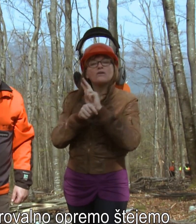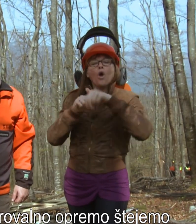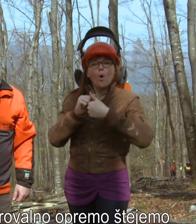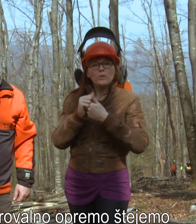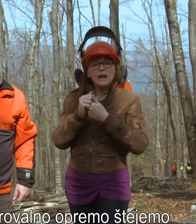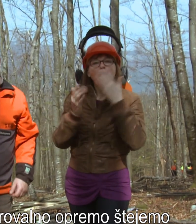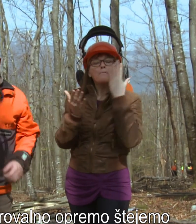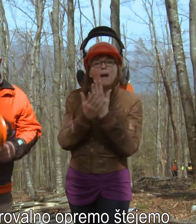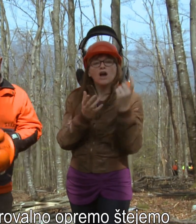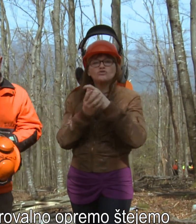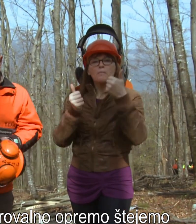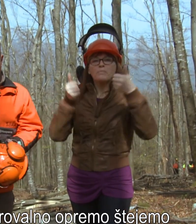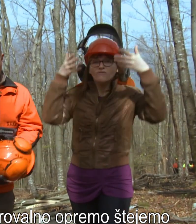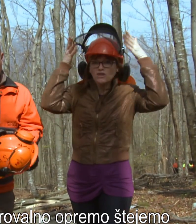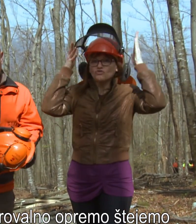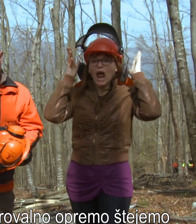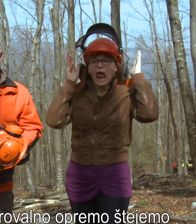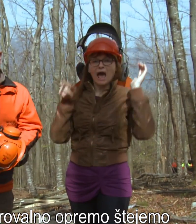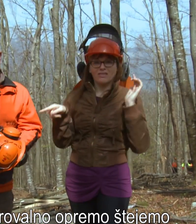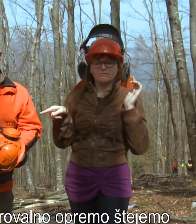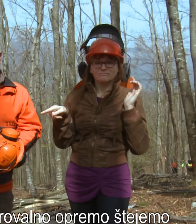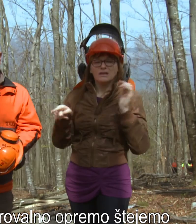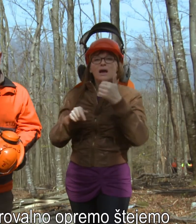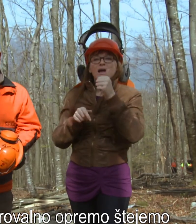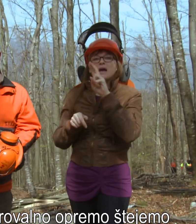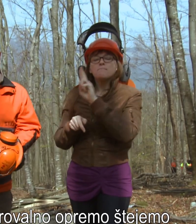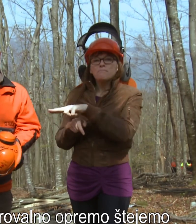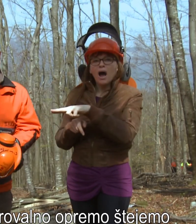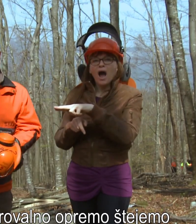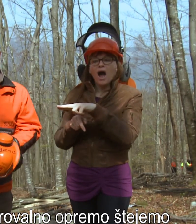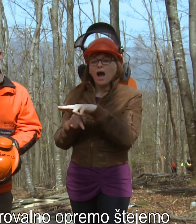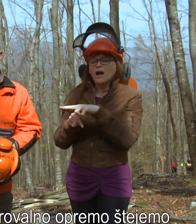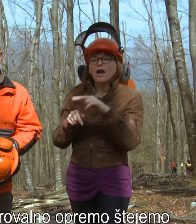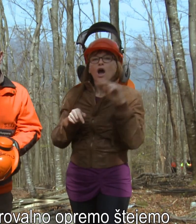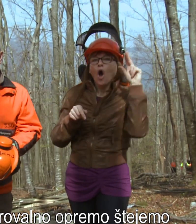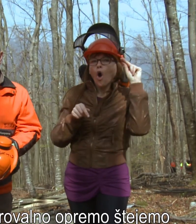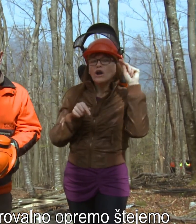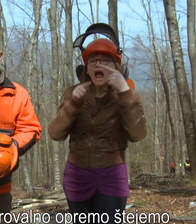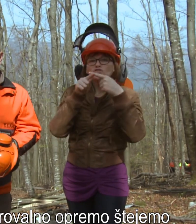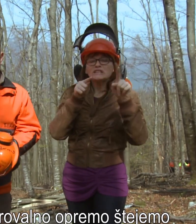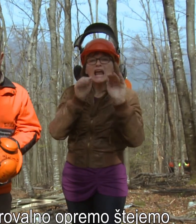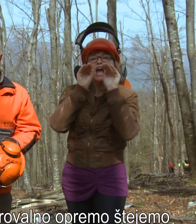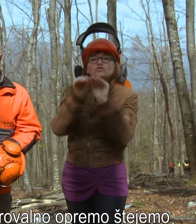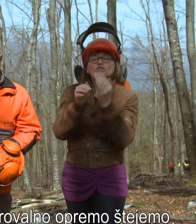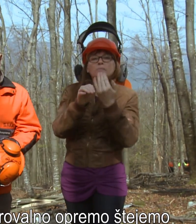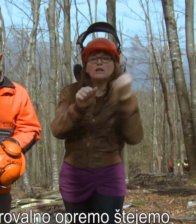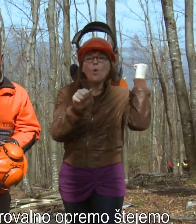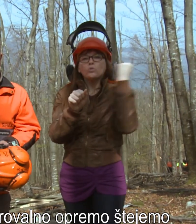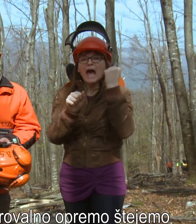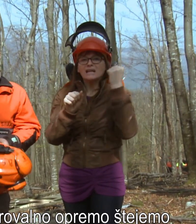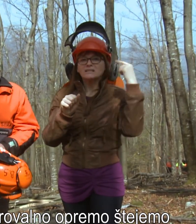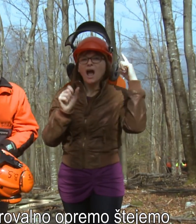najprej čelado. Čelada, ki ima torej tale oranžni del, ščiti pred udarci v